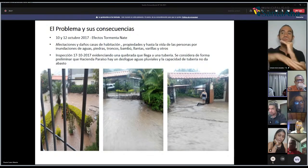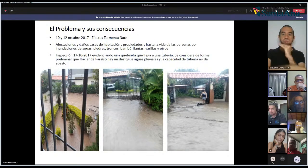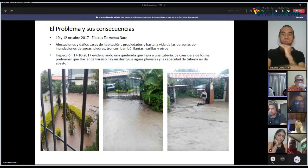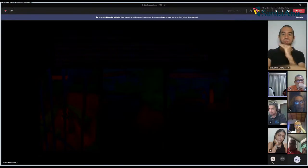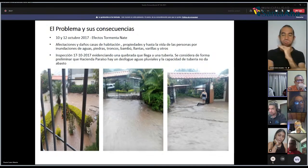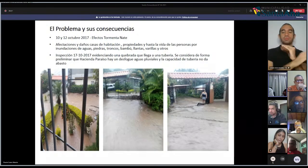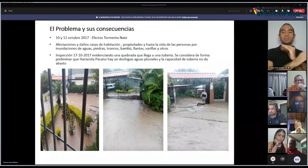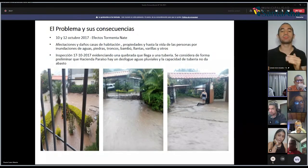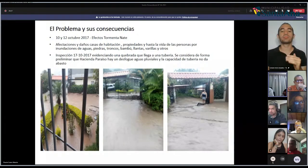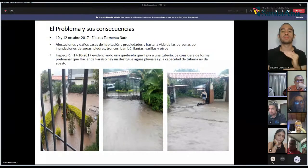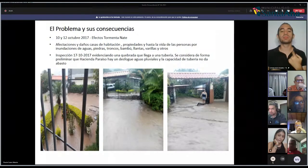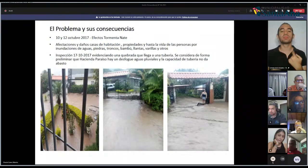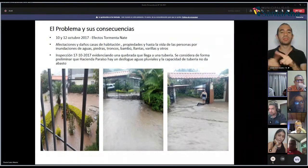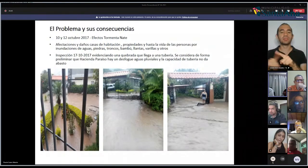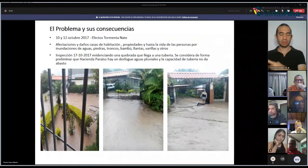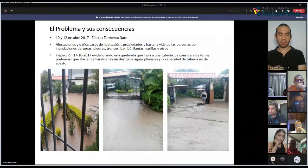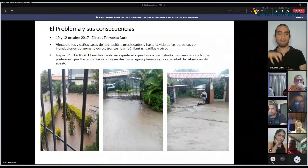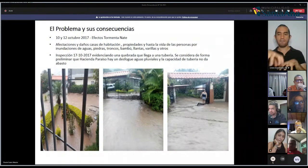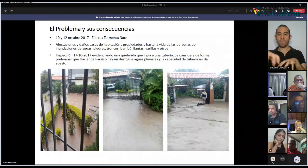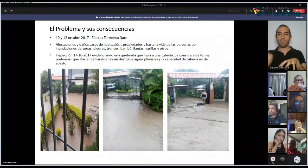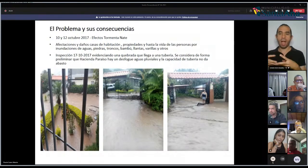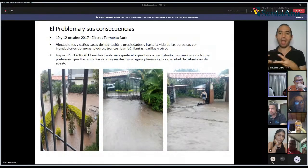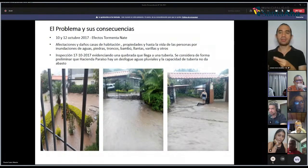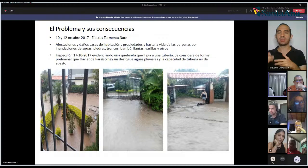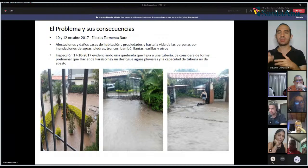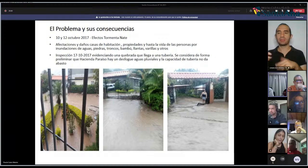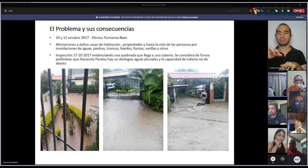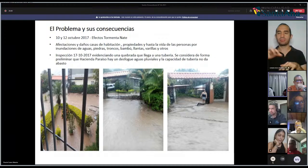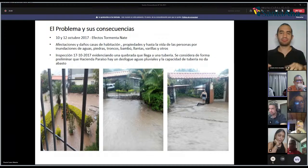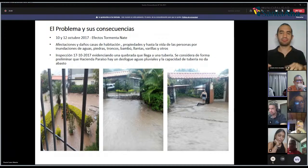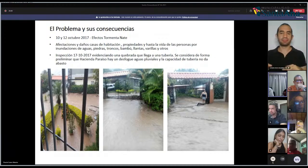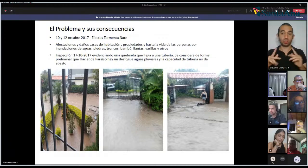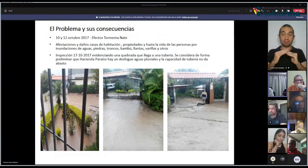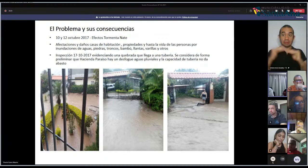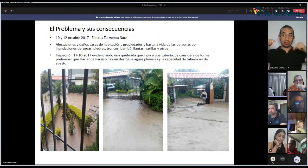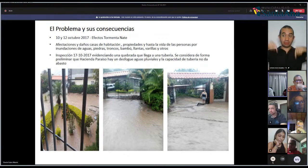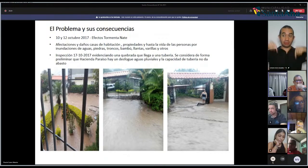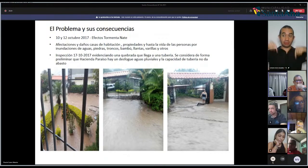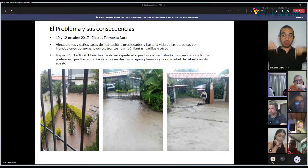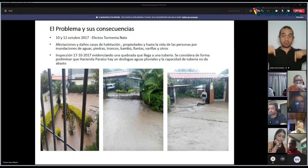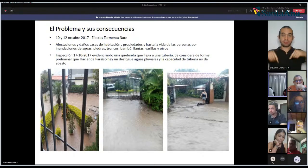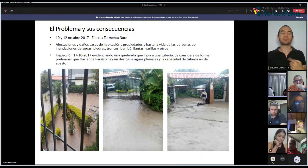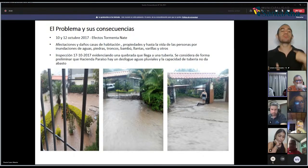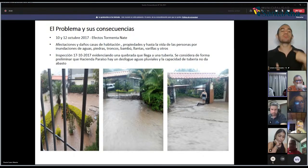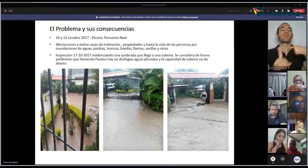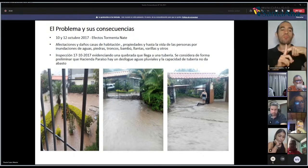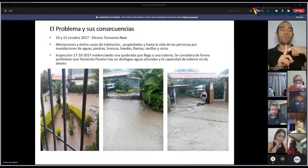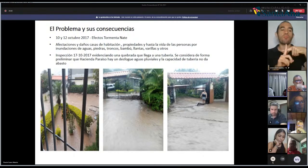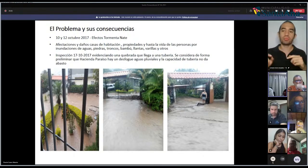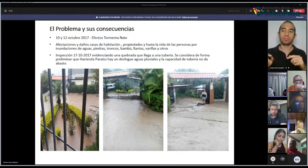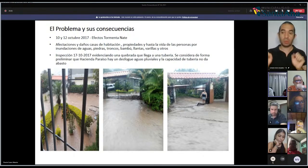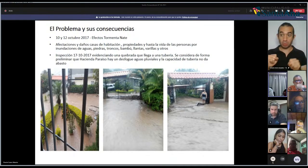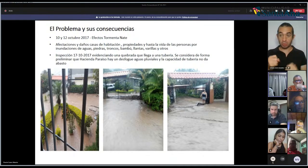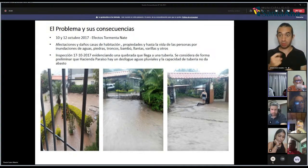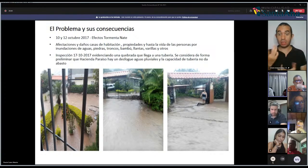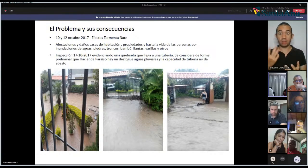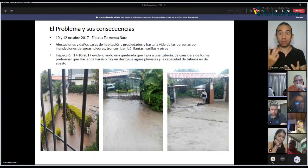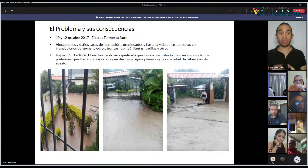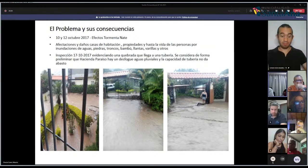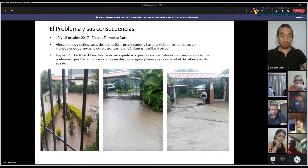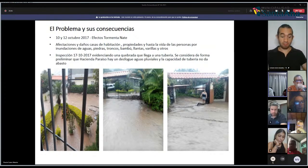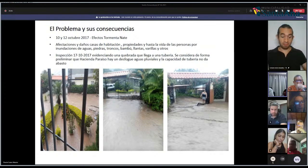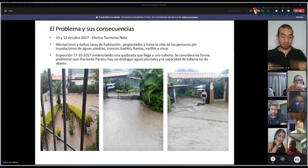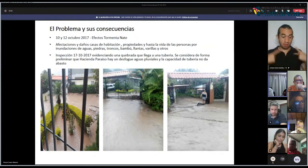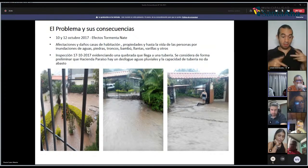de las personas que vivimos acá este e inclusive este podría señalarse hasta la vida de las mismas personas porque la